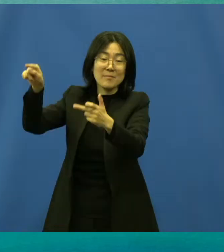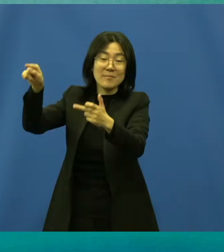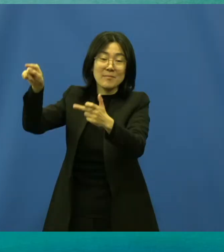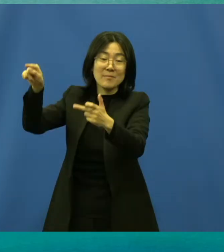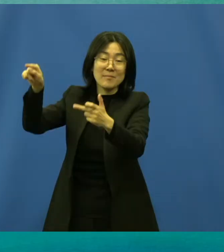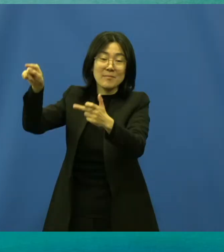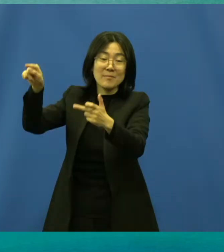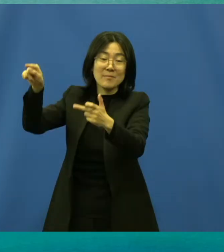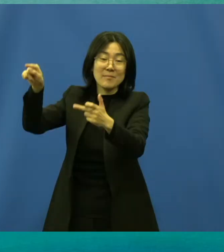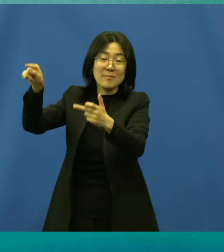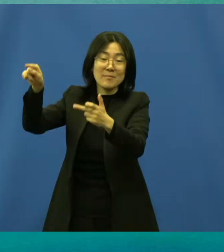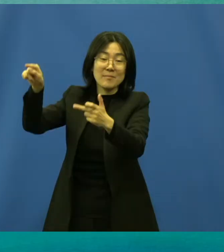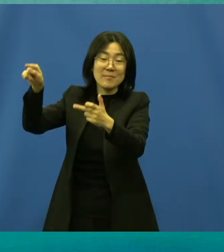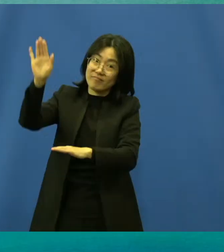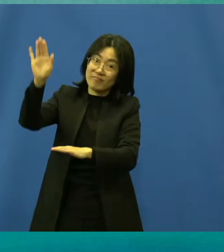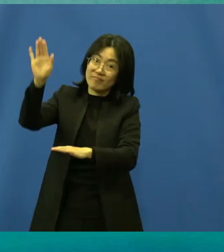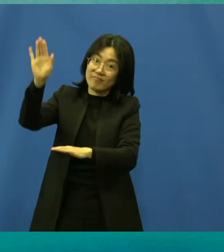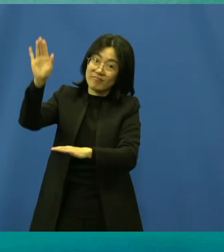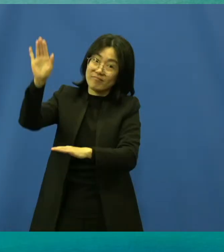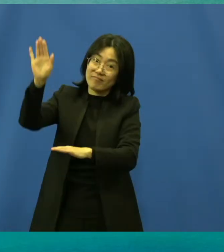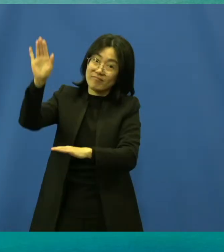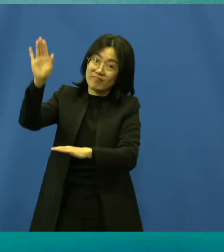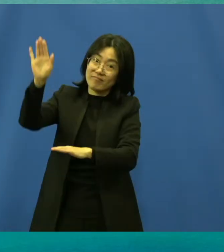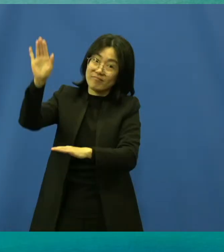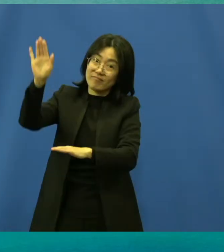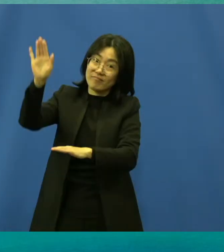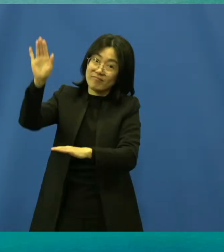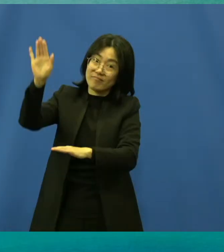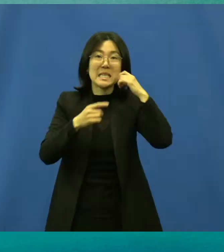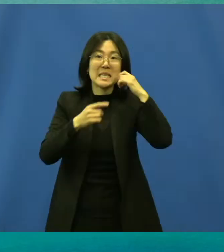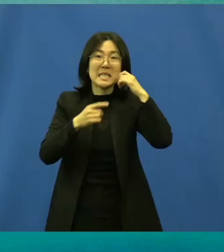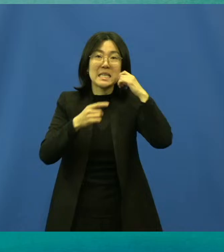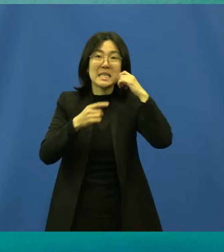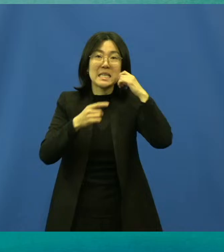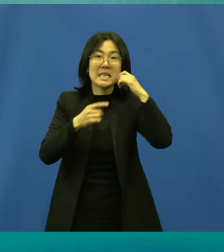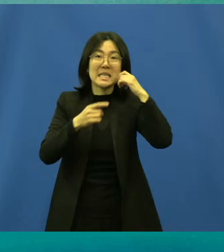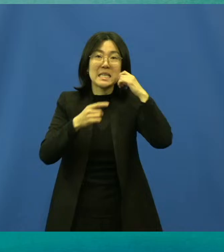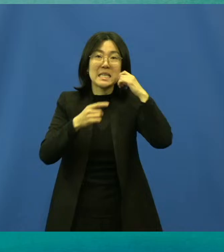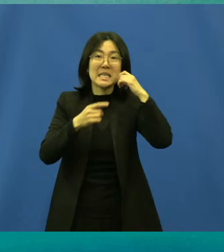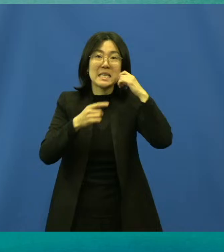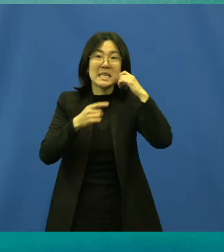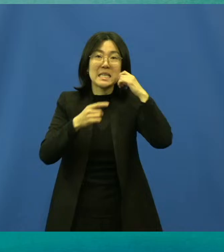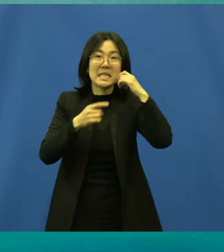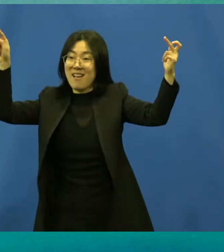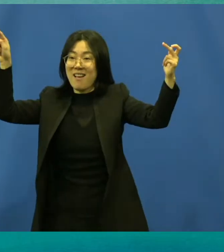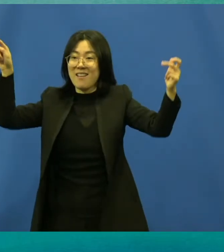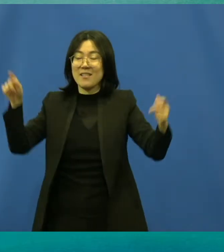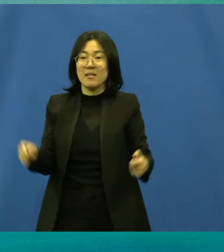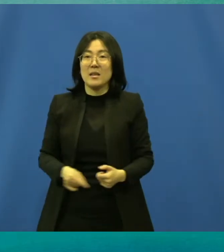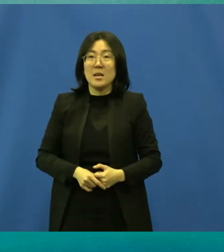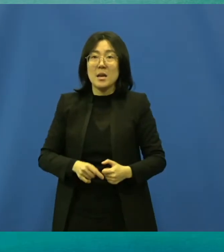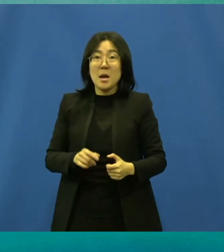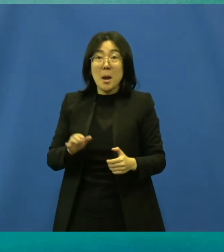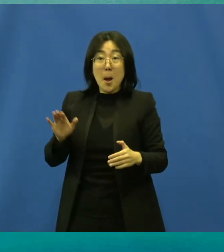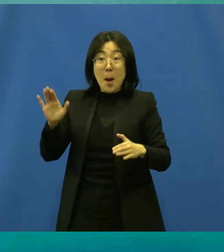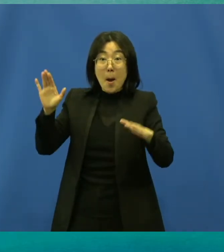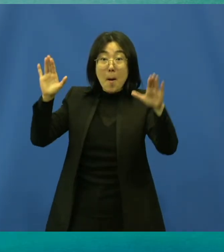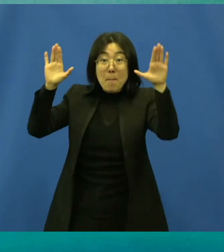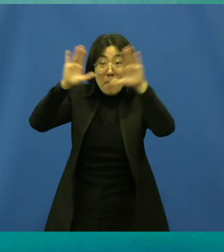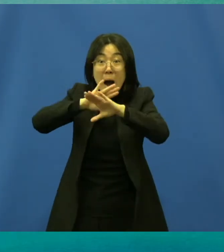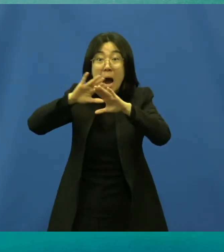무척산이 780 됩니다. 금정산에도 그냥 그 밤에 랜턴을